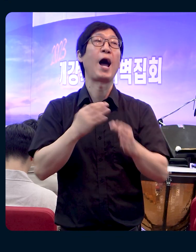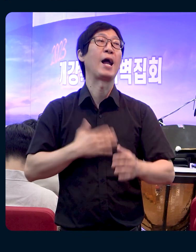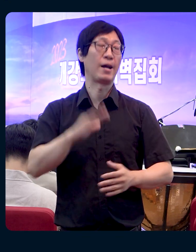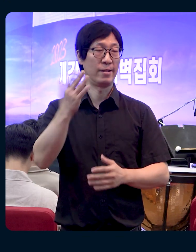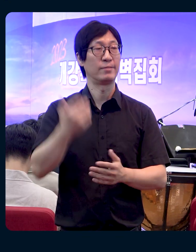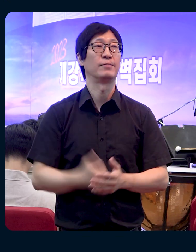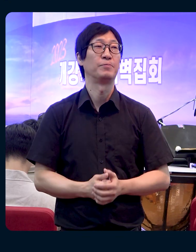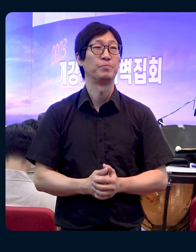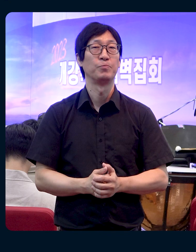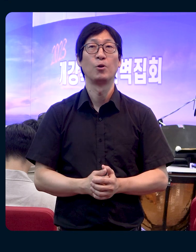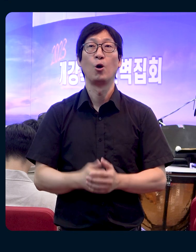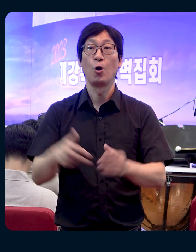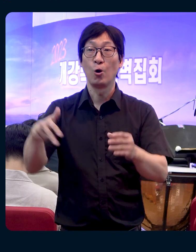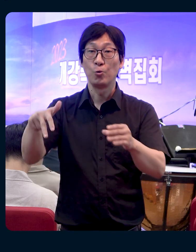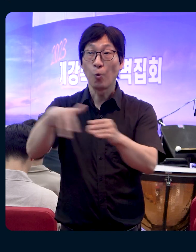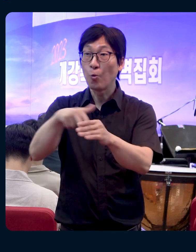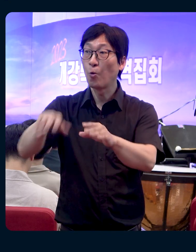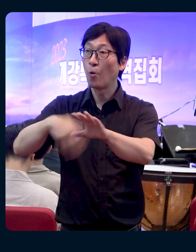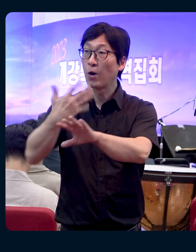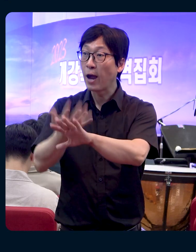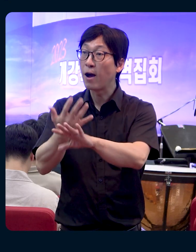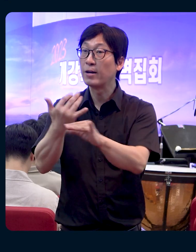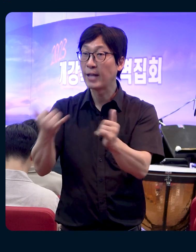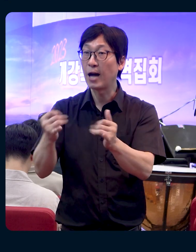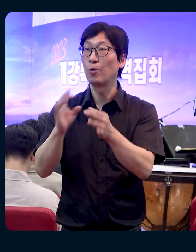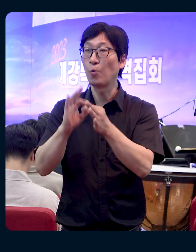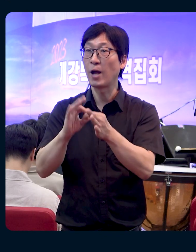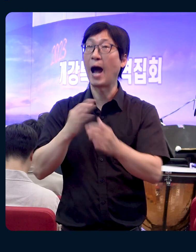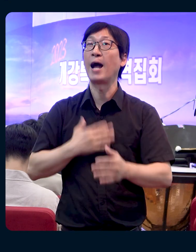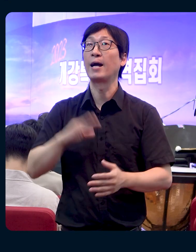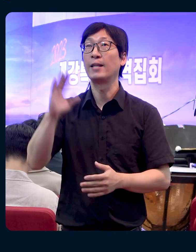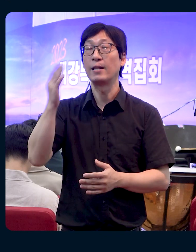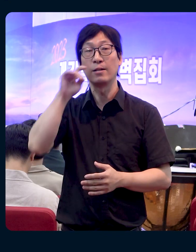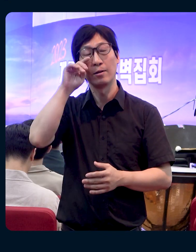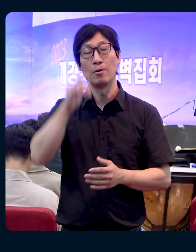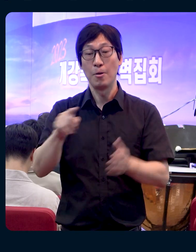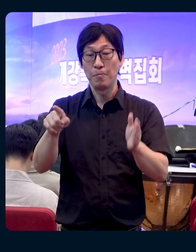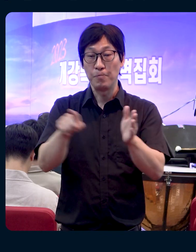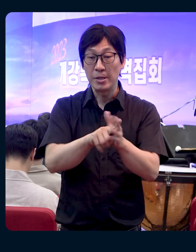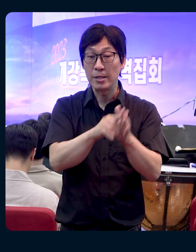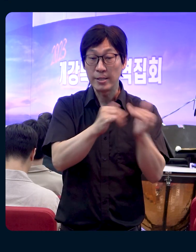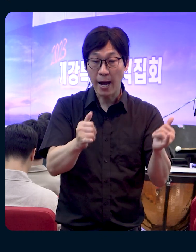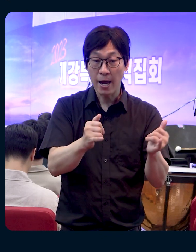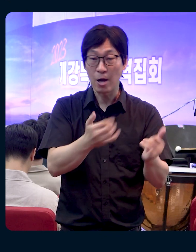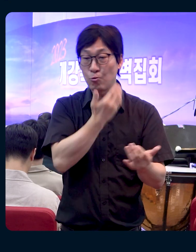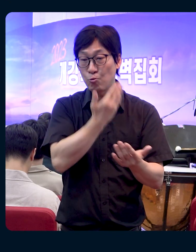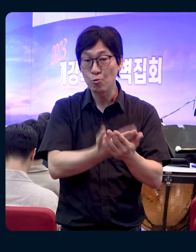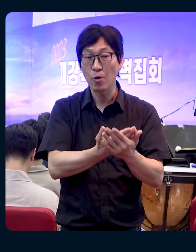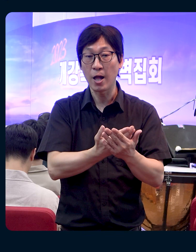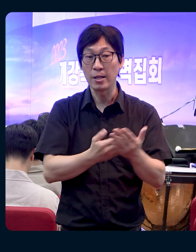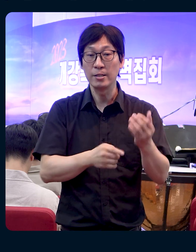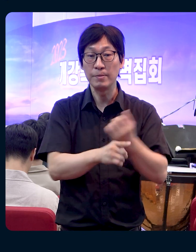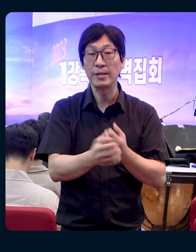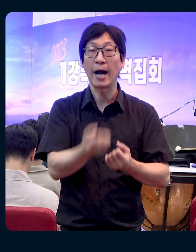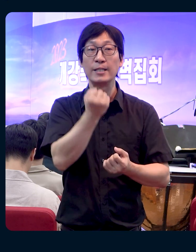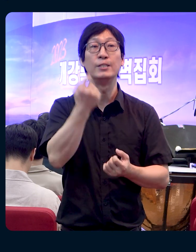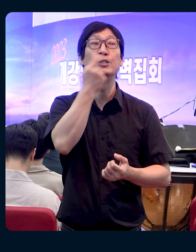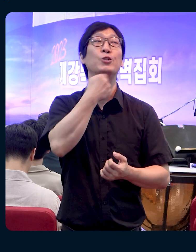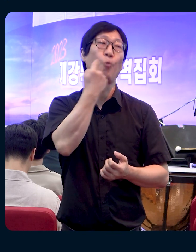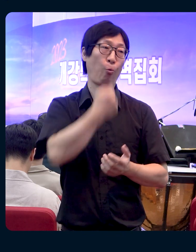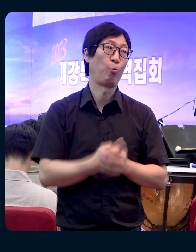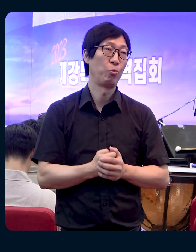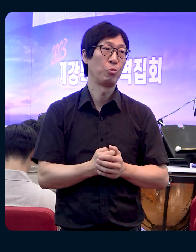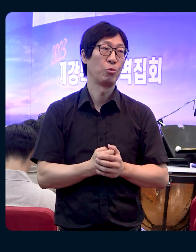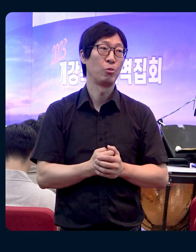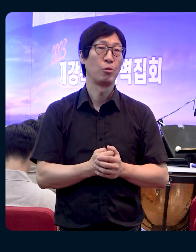근데 종교 개혁자들에 의해서 이게 제대로 신앙생활의 핵심으로 이야기되기 시작한 거예요. 그러다 보니까